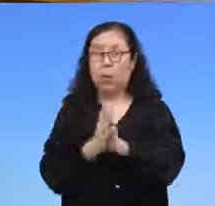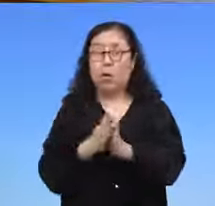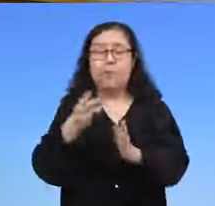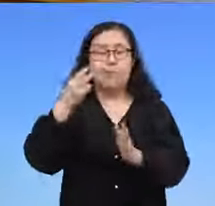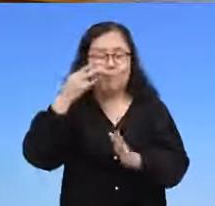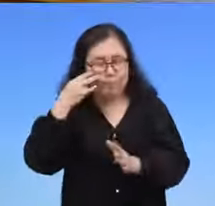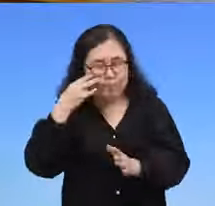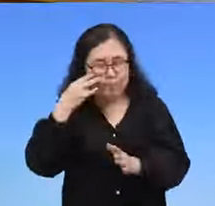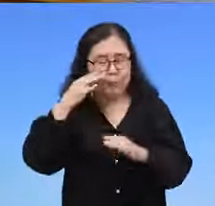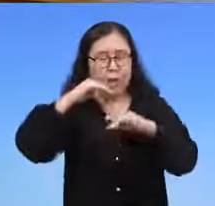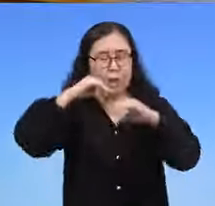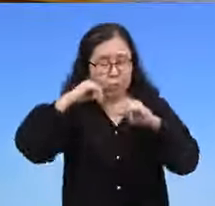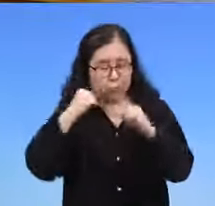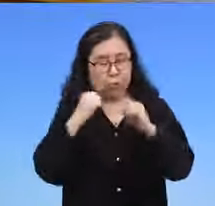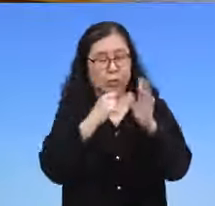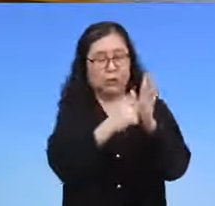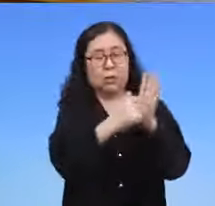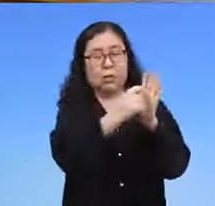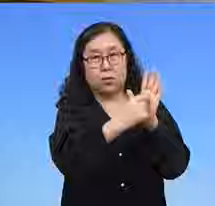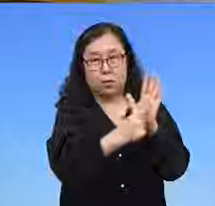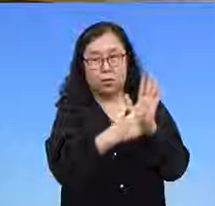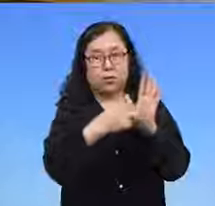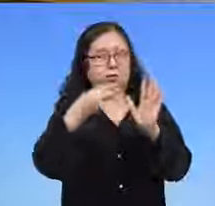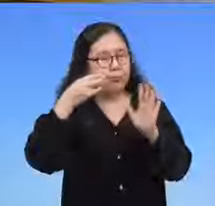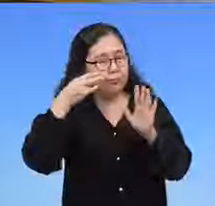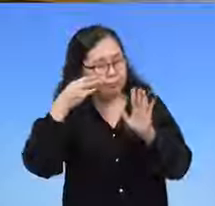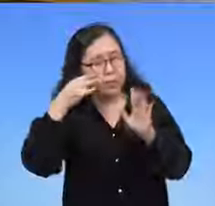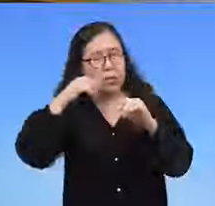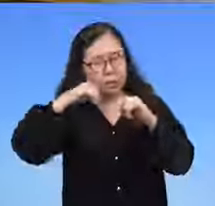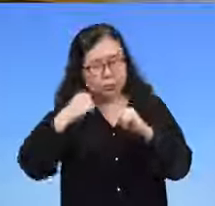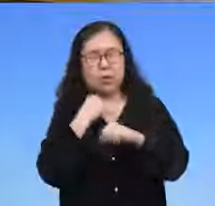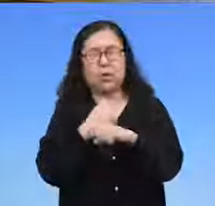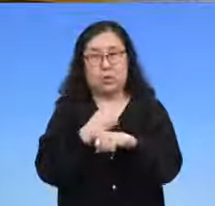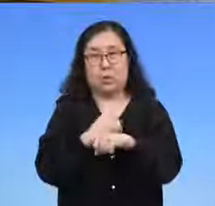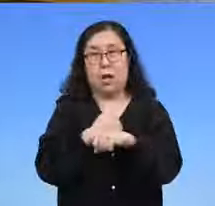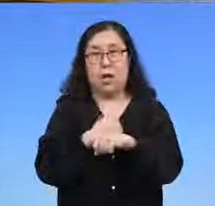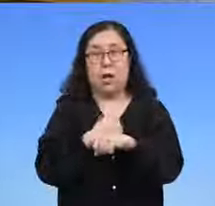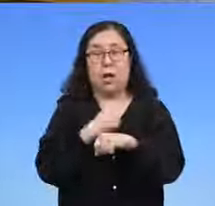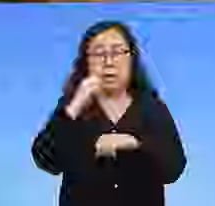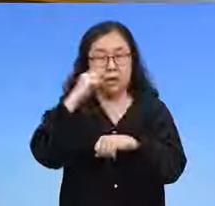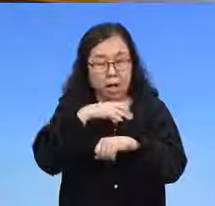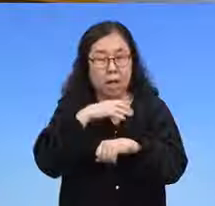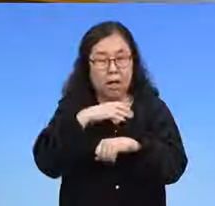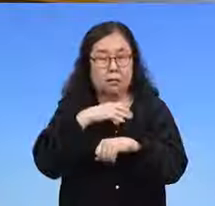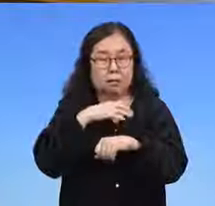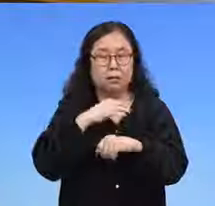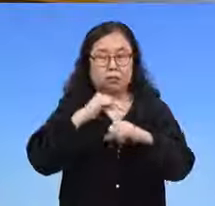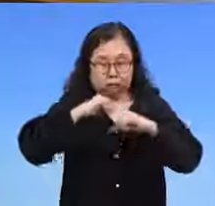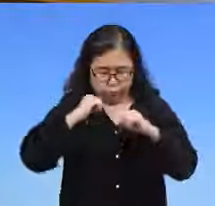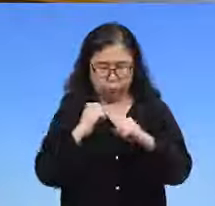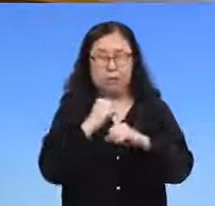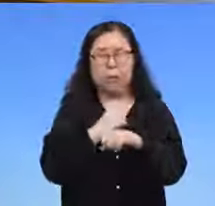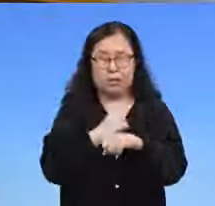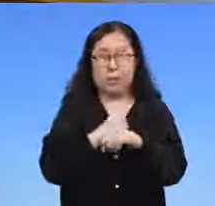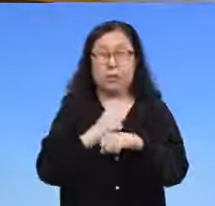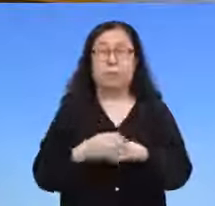제가 긍정적인 수용 이렇게 잡은 겁니다. 아무 토를 달지 않습니다. 그냥 수용하는 거예요.